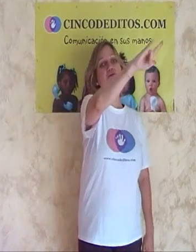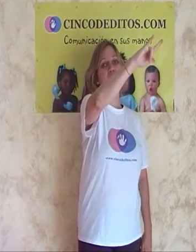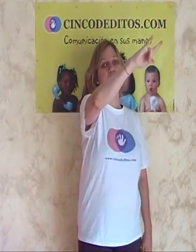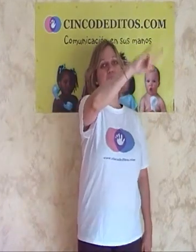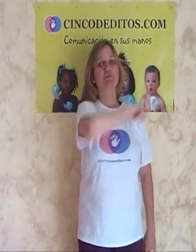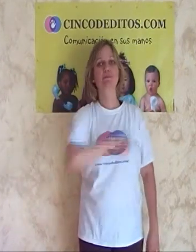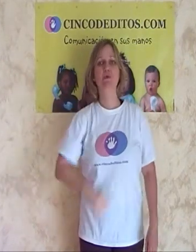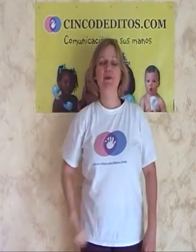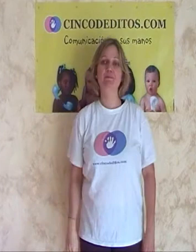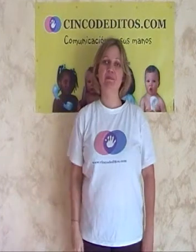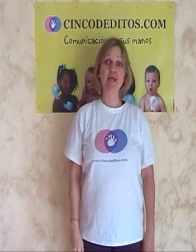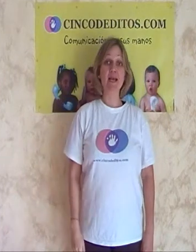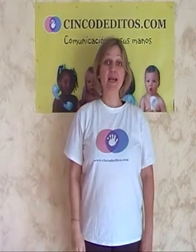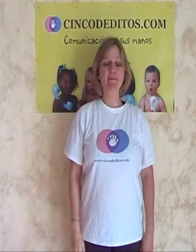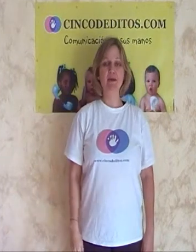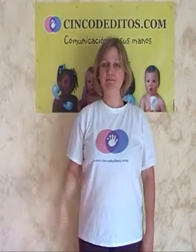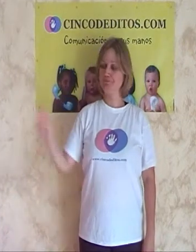avión. Muy bien. La B,